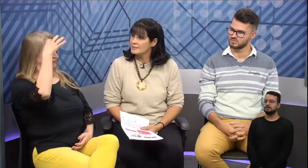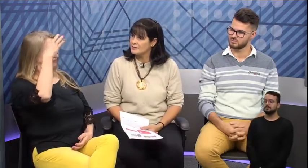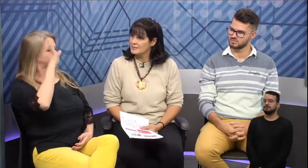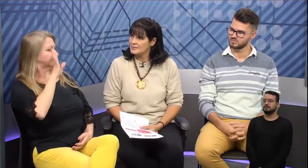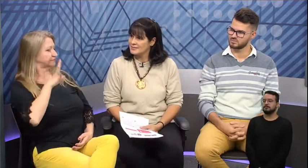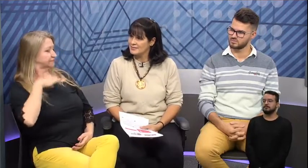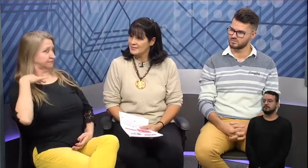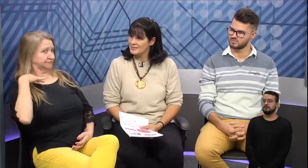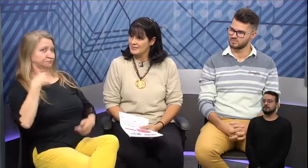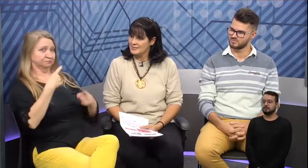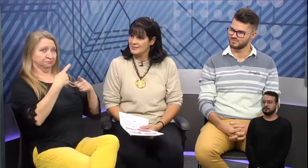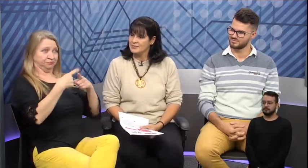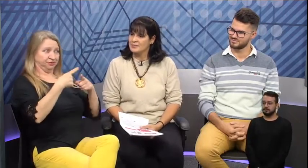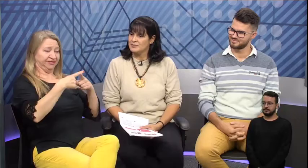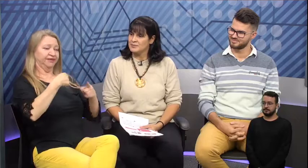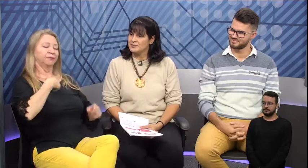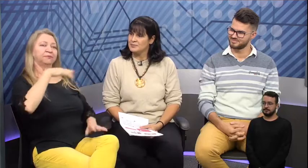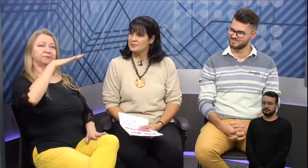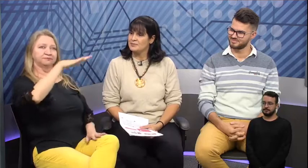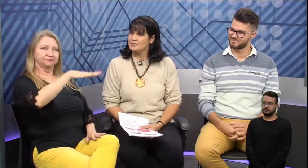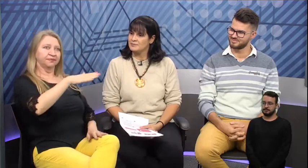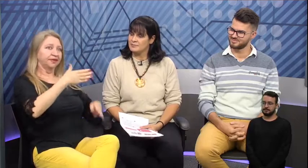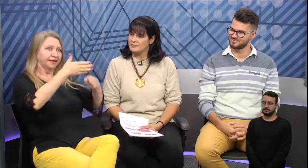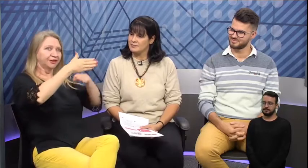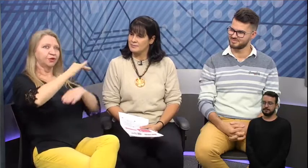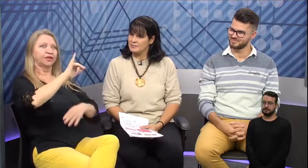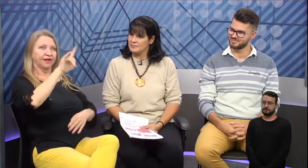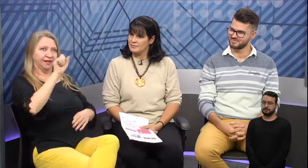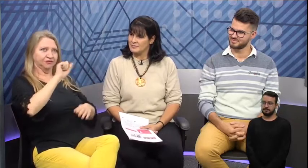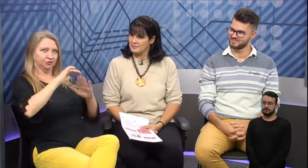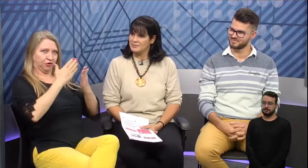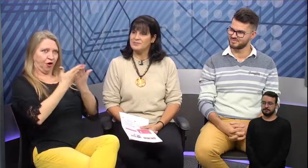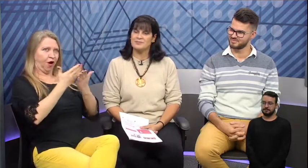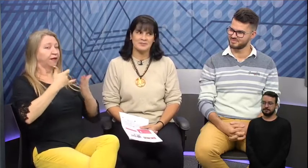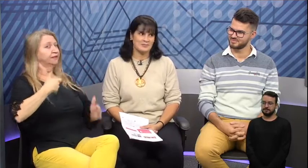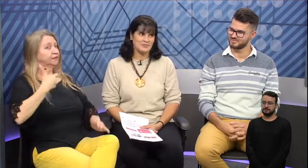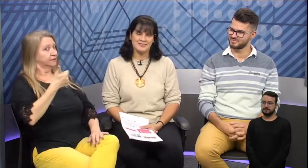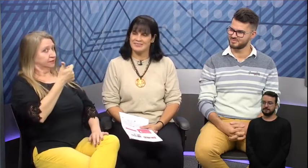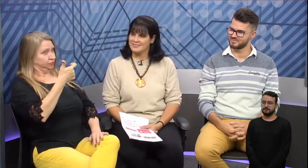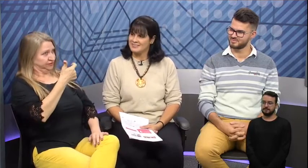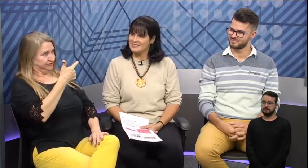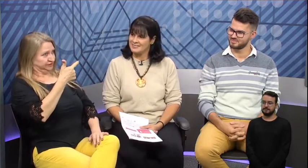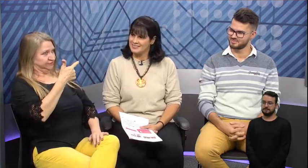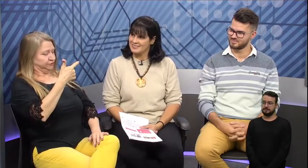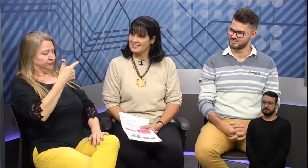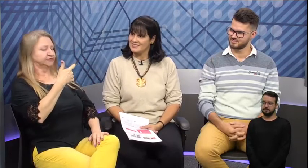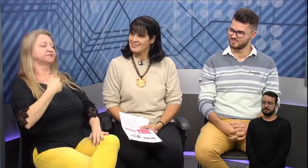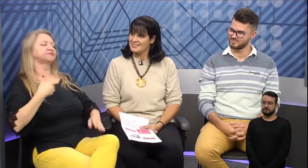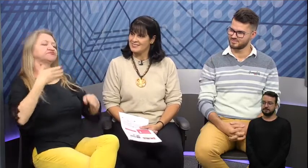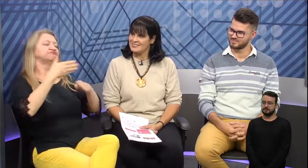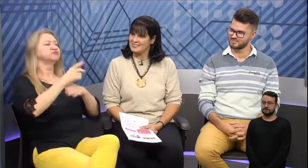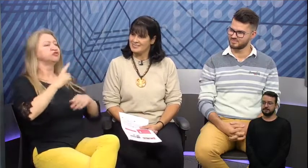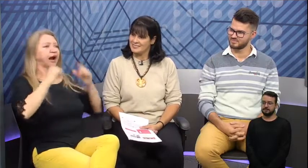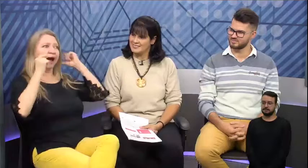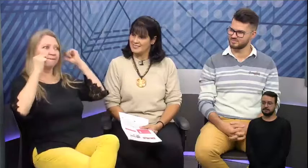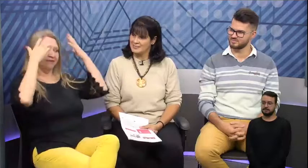Bom, este que é o meu sinal. Porque quando eu era pequena, e lá no Willis também, na escola, eu tinha 12